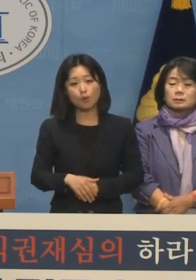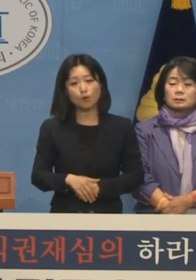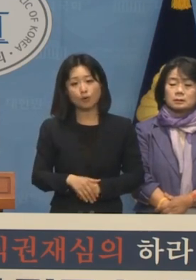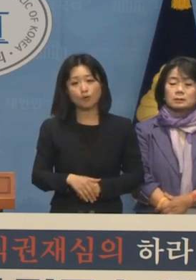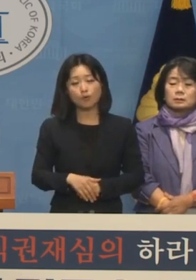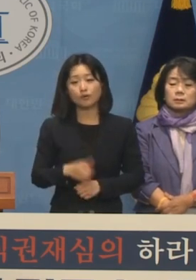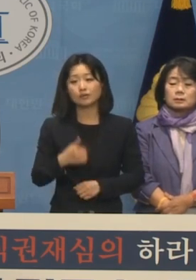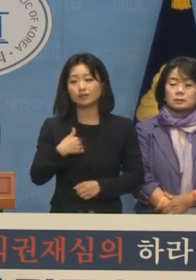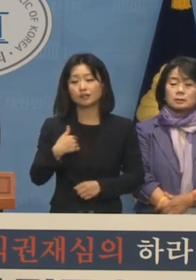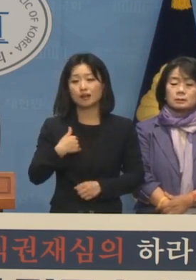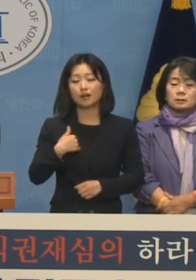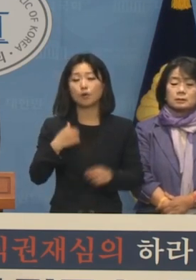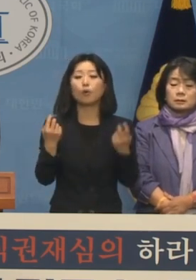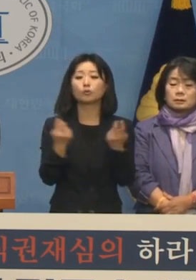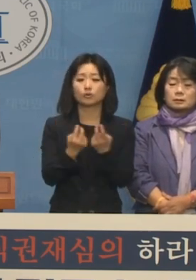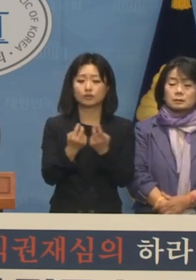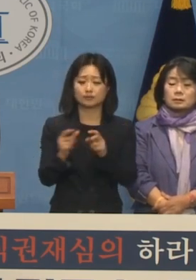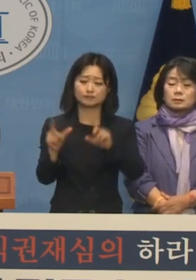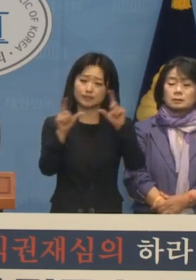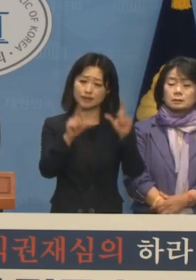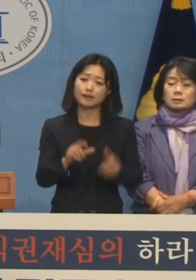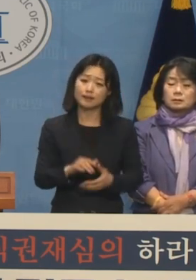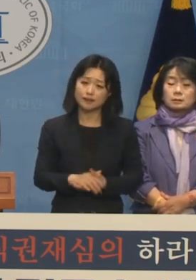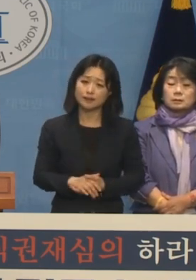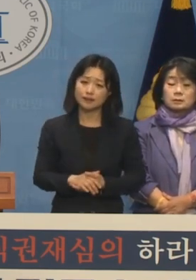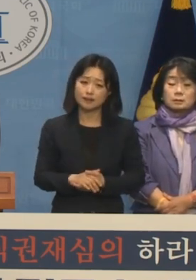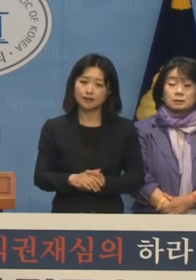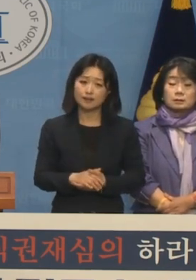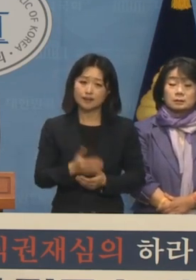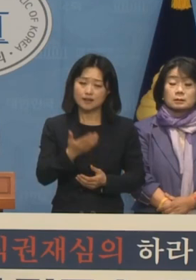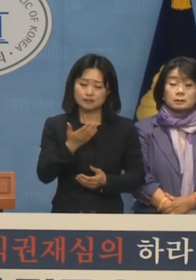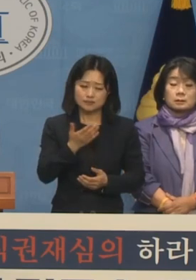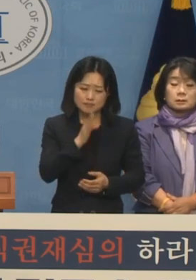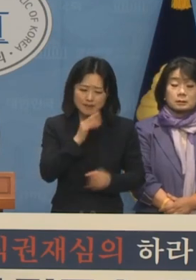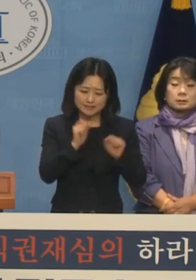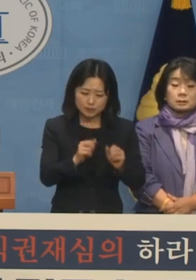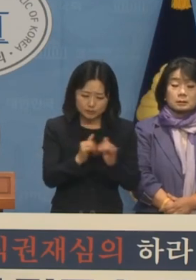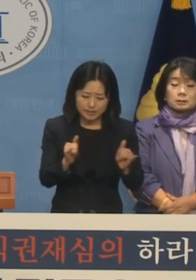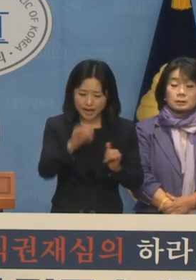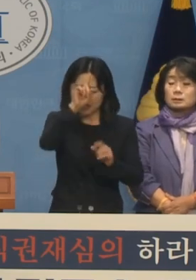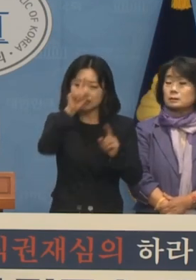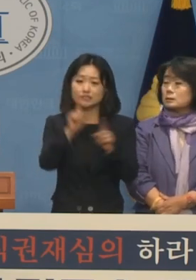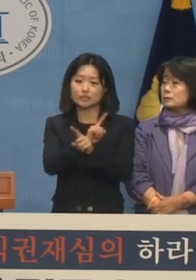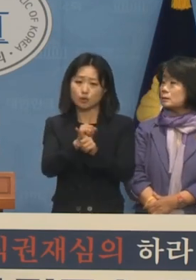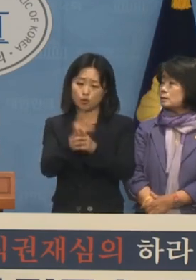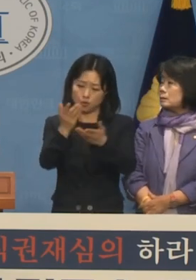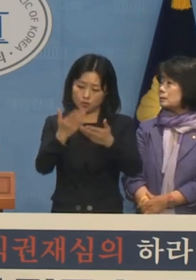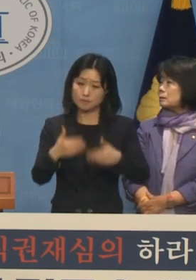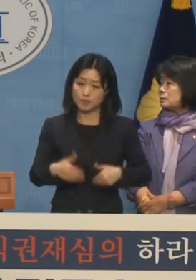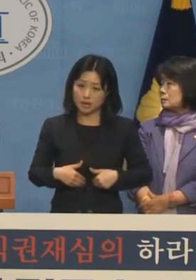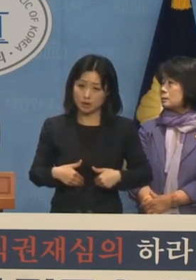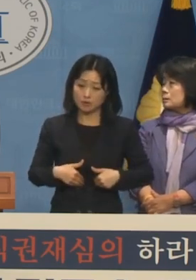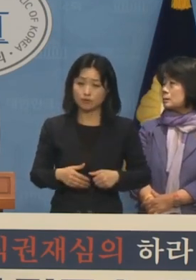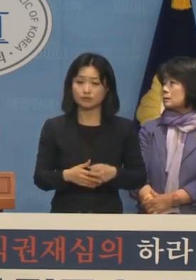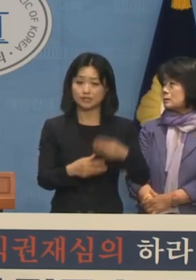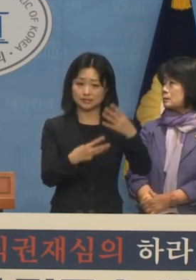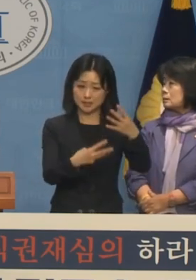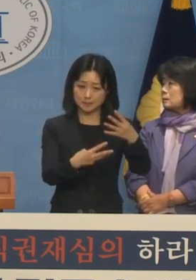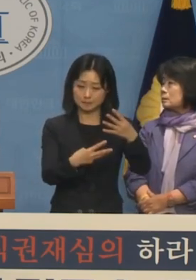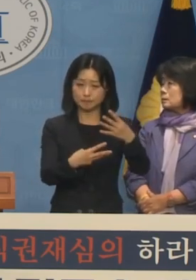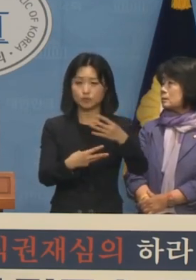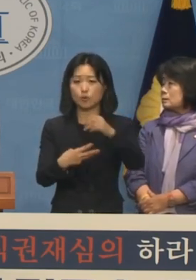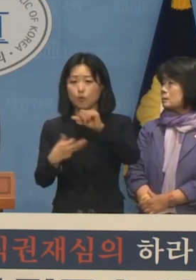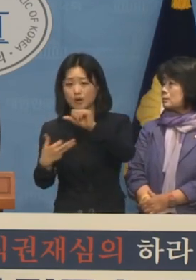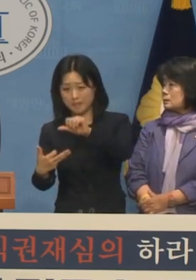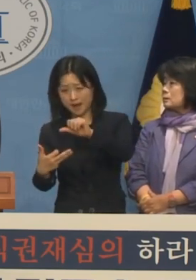여정을 진짜 생존자들이 진짜 제대로 된 치료 왜냐하면 4.3이 그랬고 5.18이 아직도